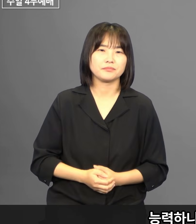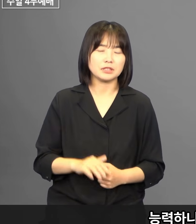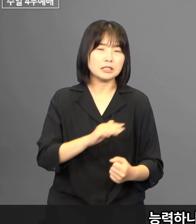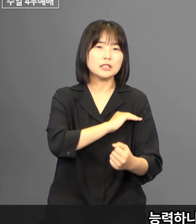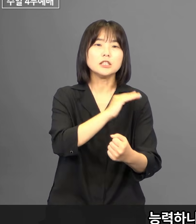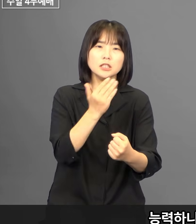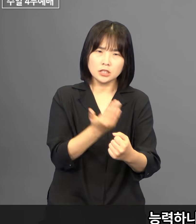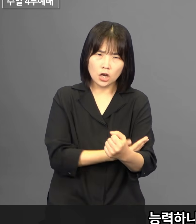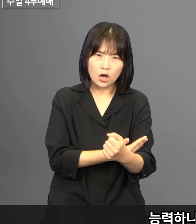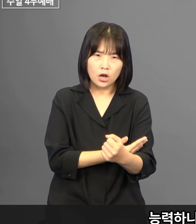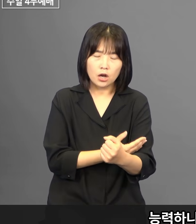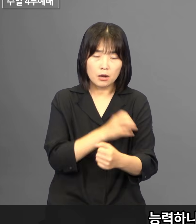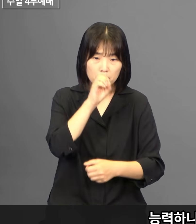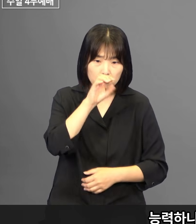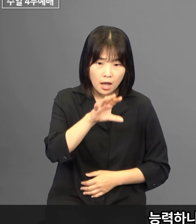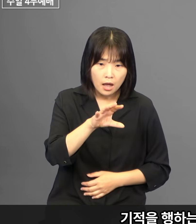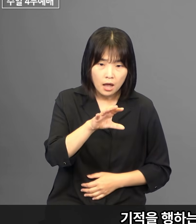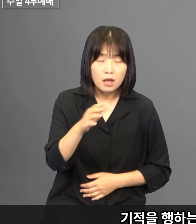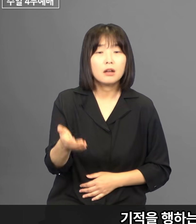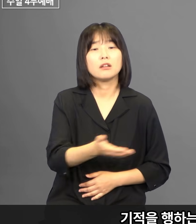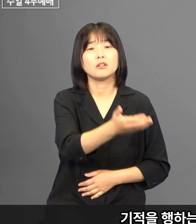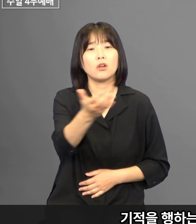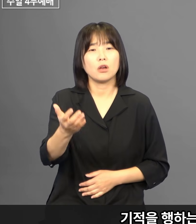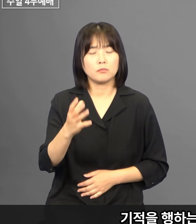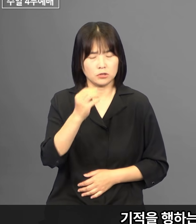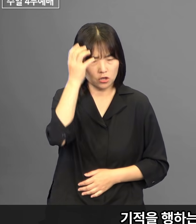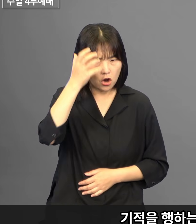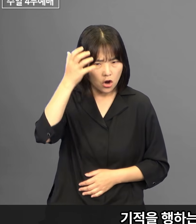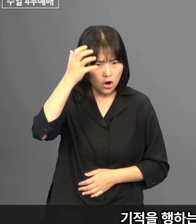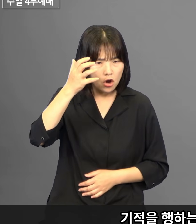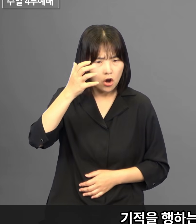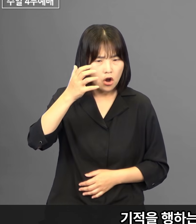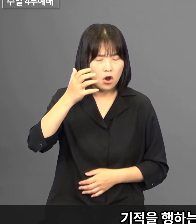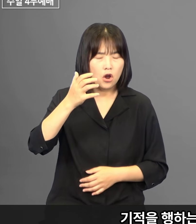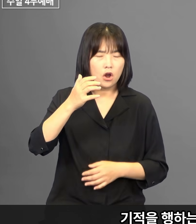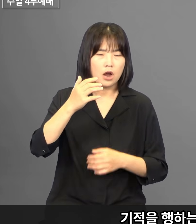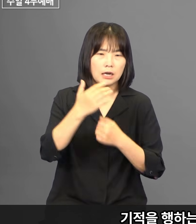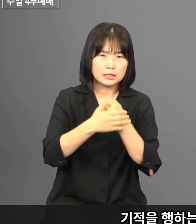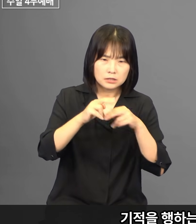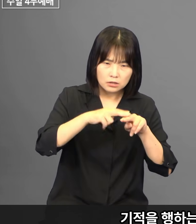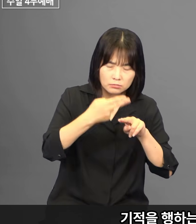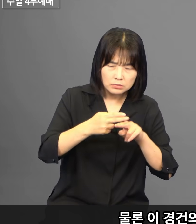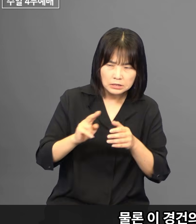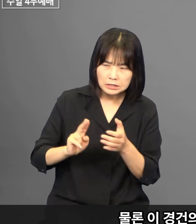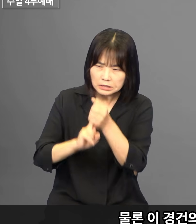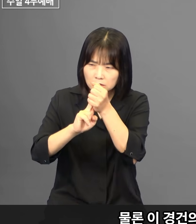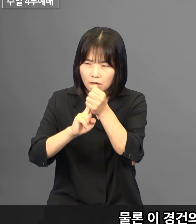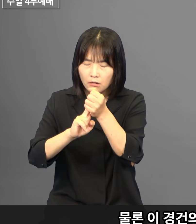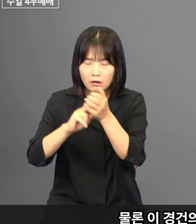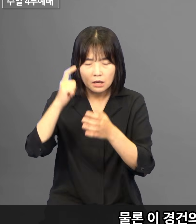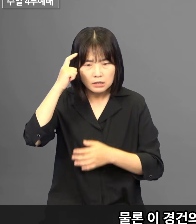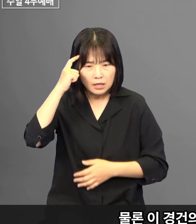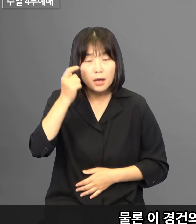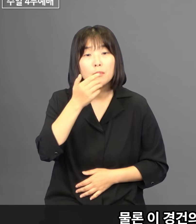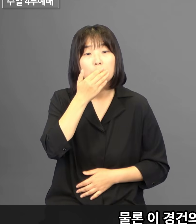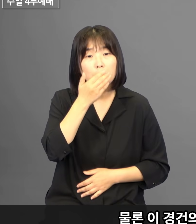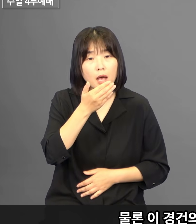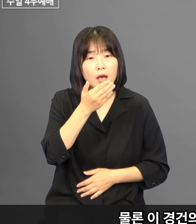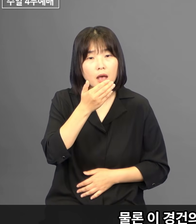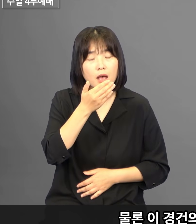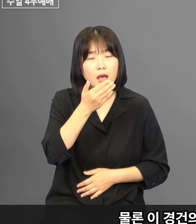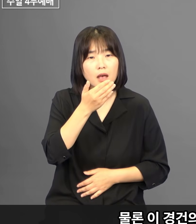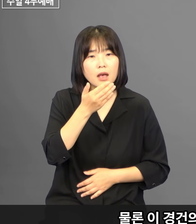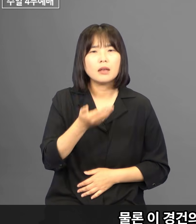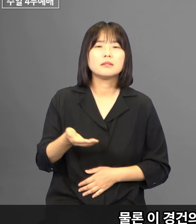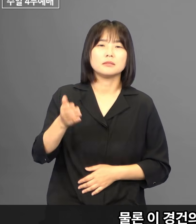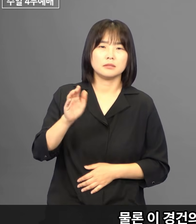능력하니까 성령의 은사나 기적을 행하는 것을 연상하기 쉬운데, 물론 이 경건의